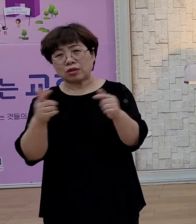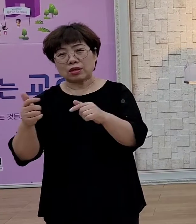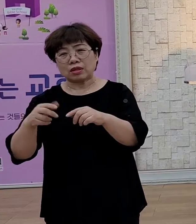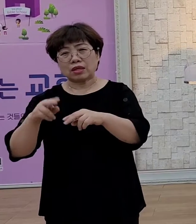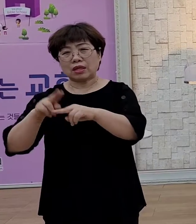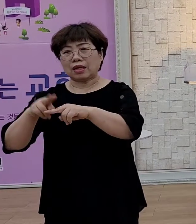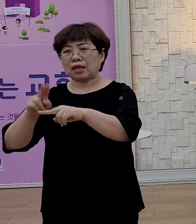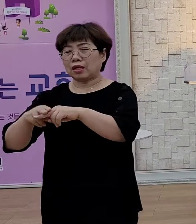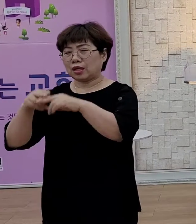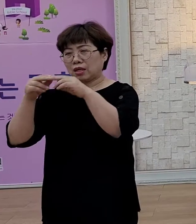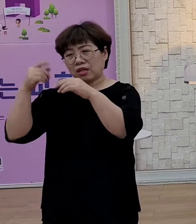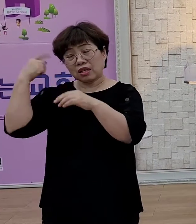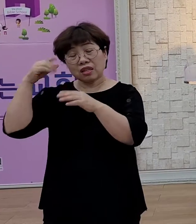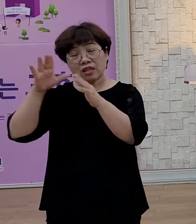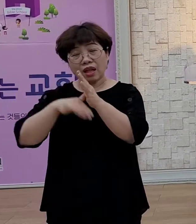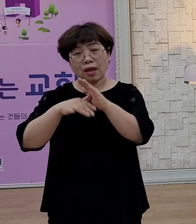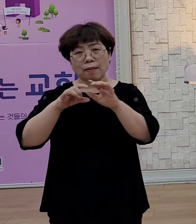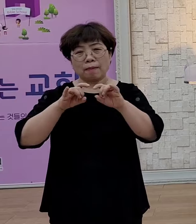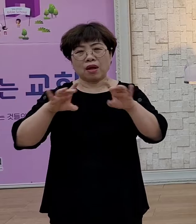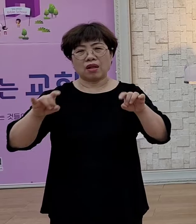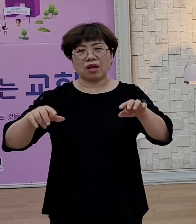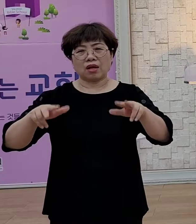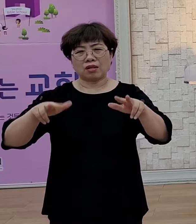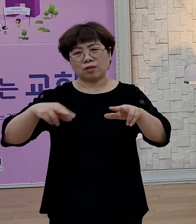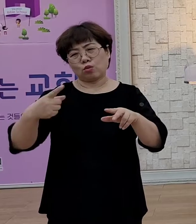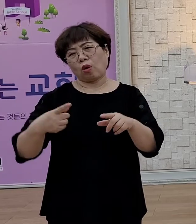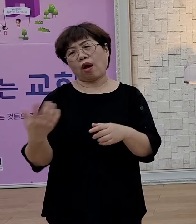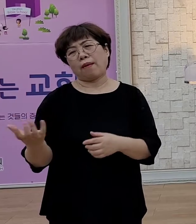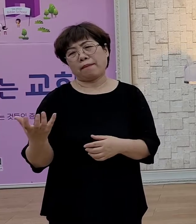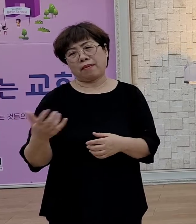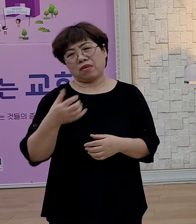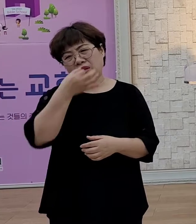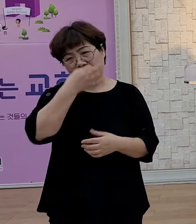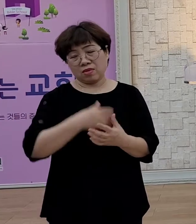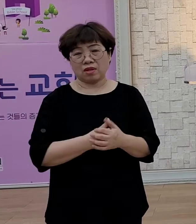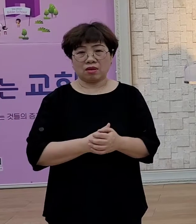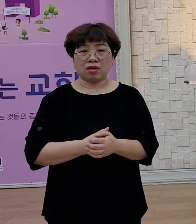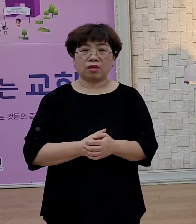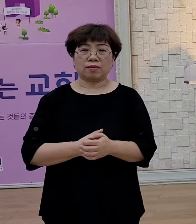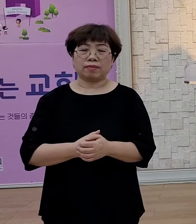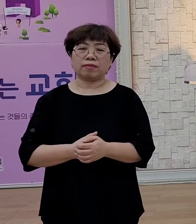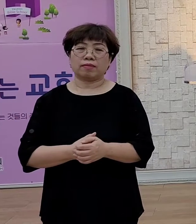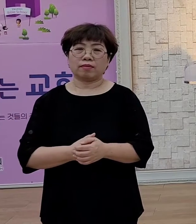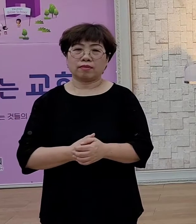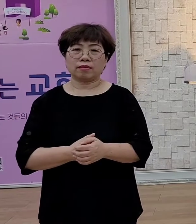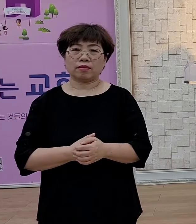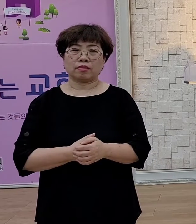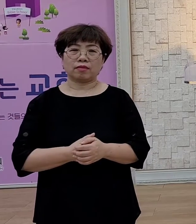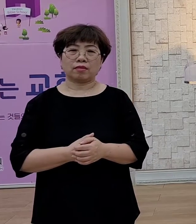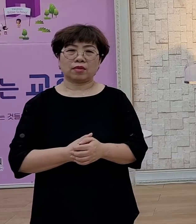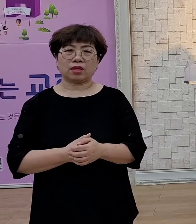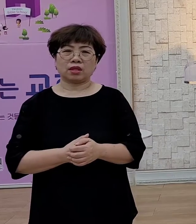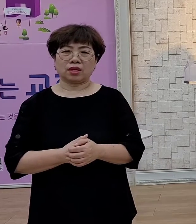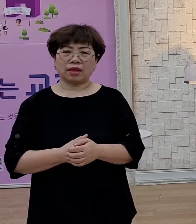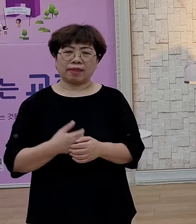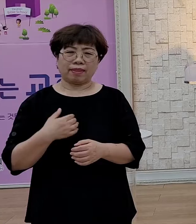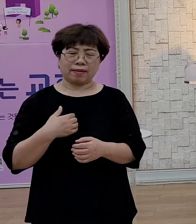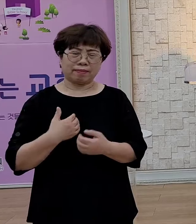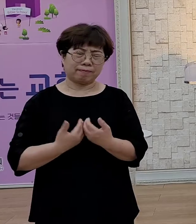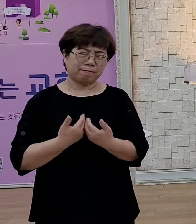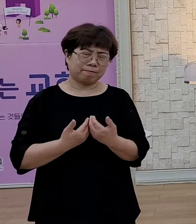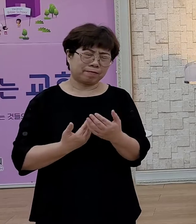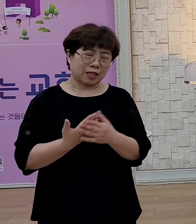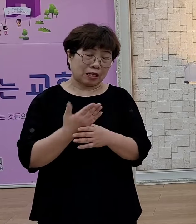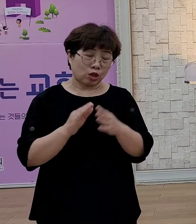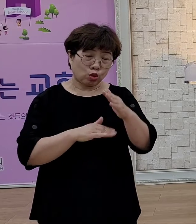가슴이 깨어져요. 얼마나 힘든지 몰라요. 잘 나갔다 해도 그게 잘 나간 게 아니에요.